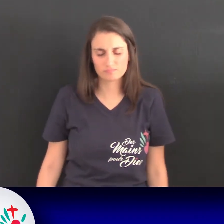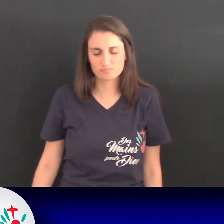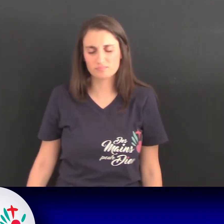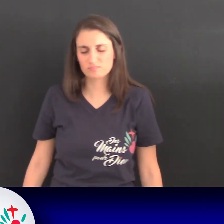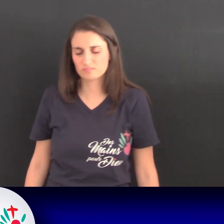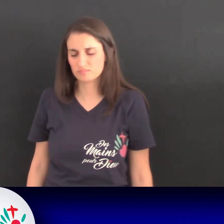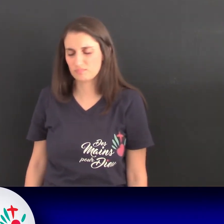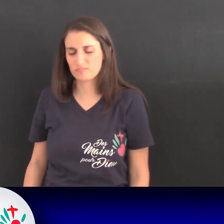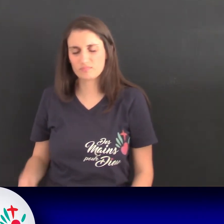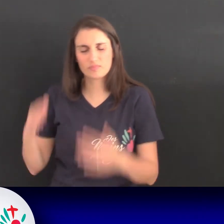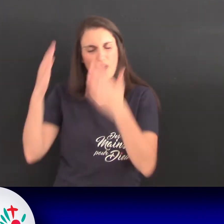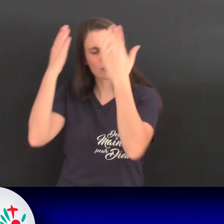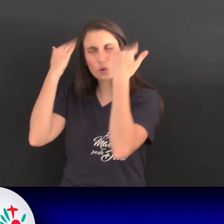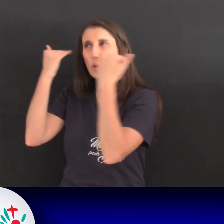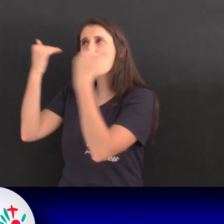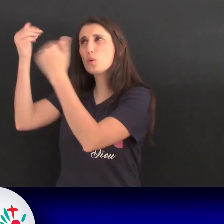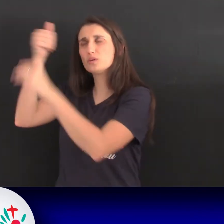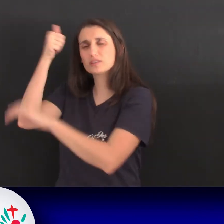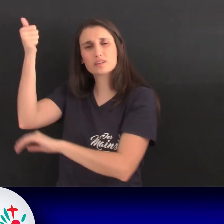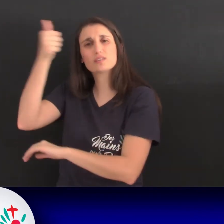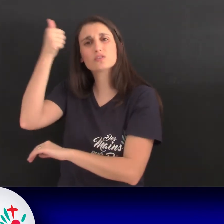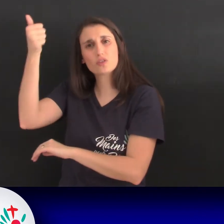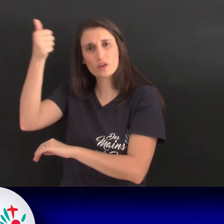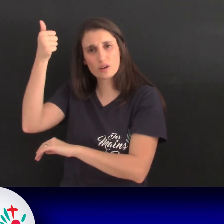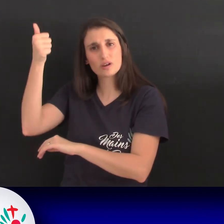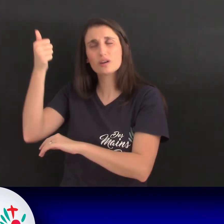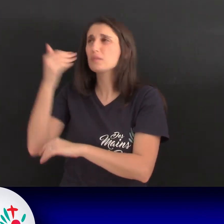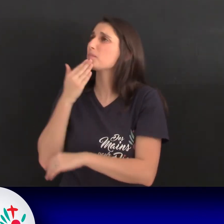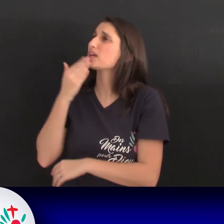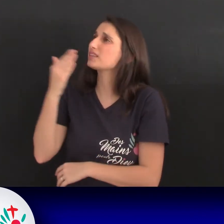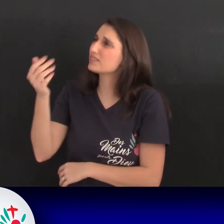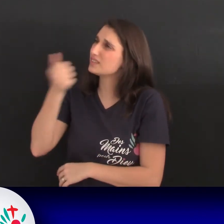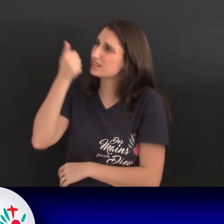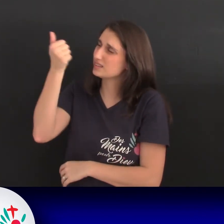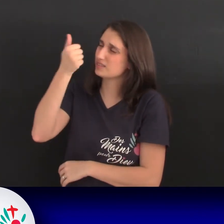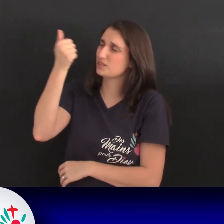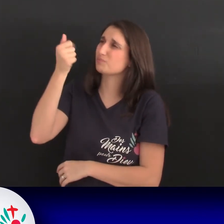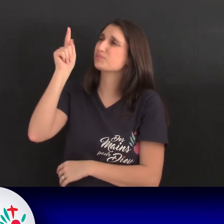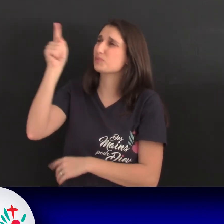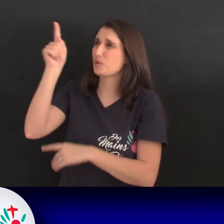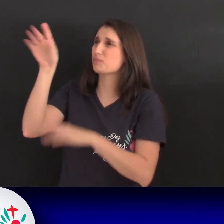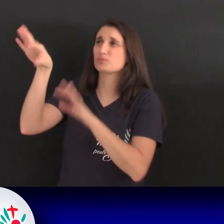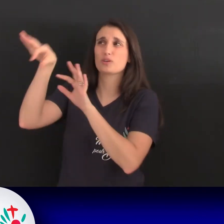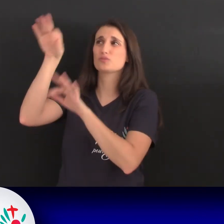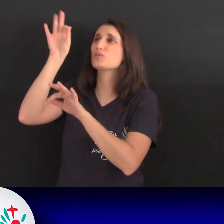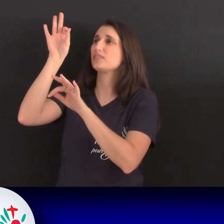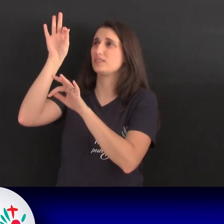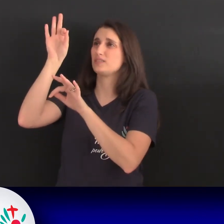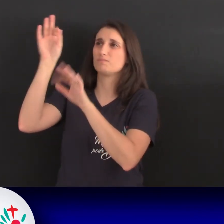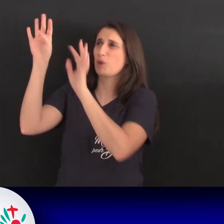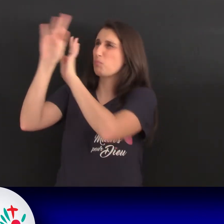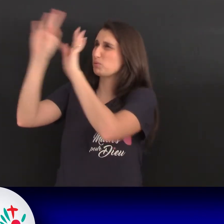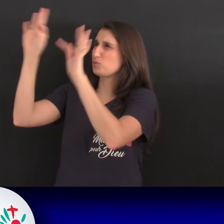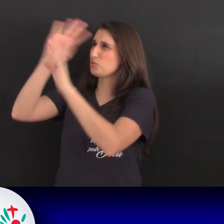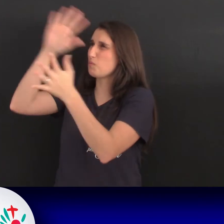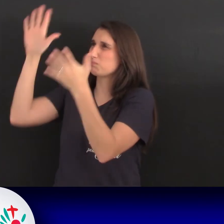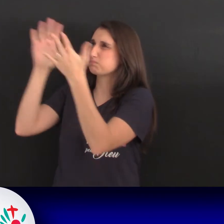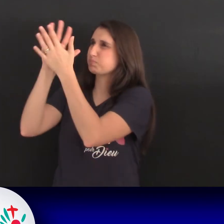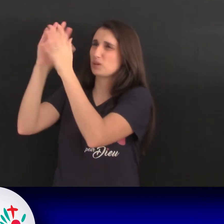Alléluia, adorons notre Seigneur, alléluia. Merci Seigneur parce que tu as choisi de tout donner, Seigneur. Tu l'as